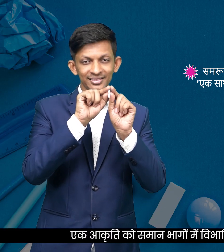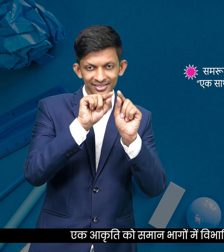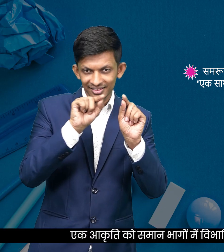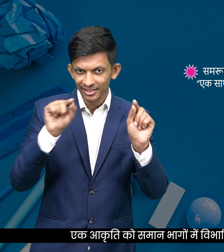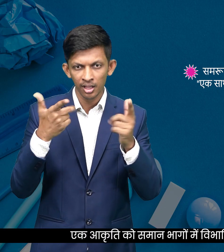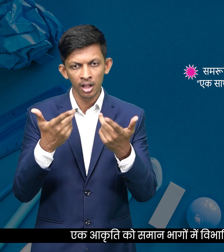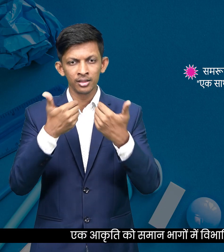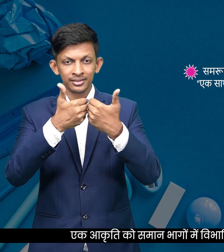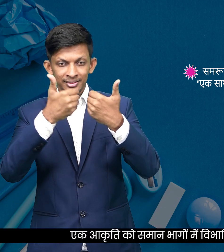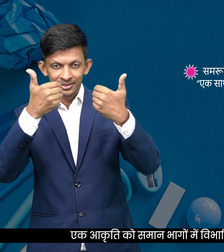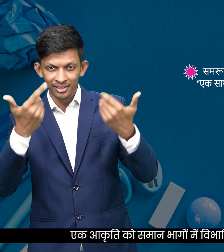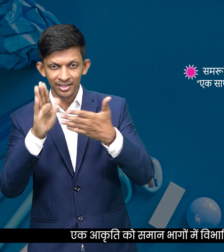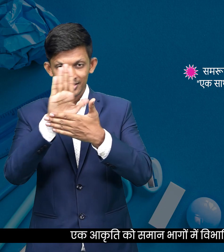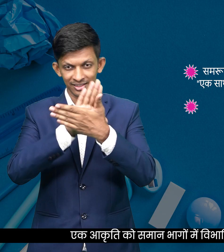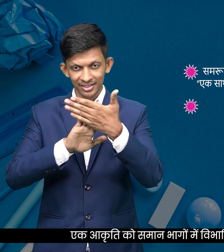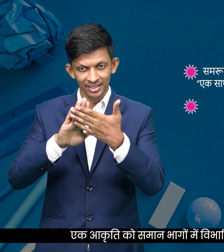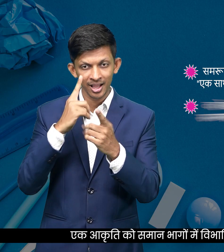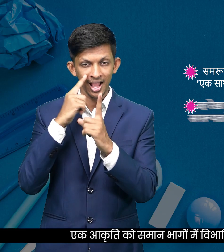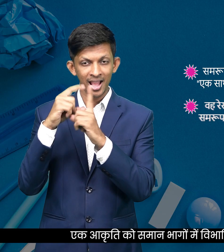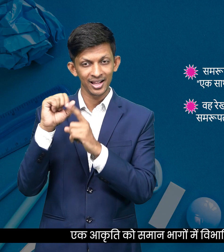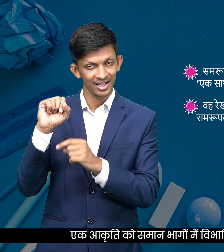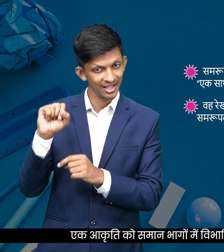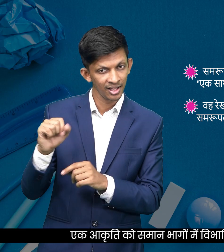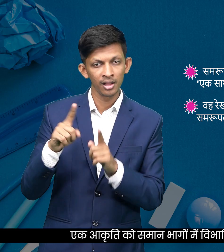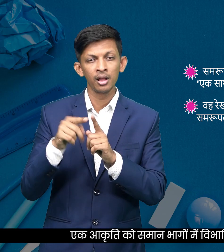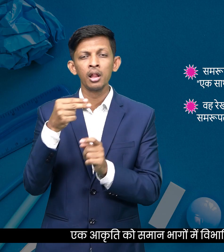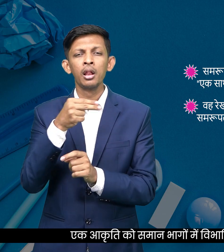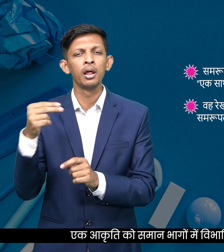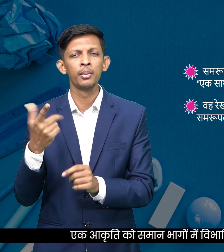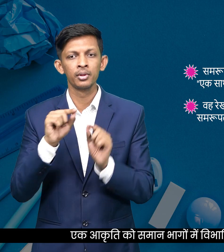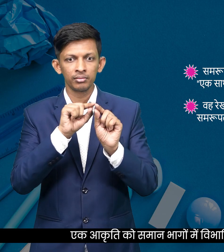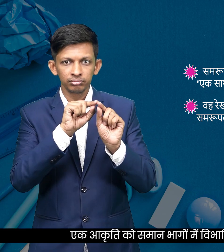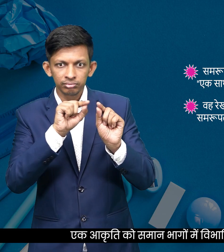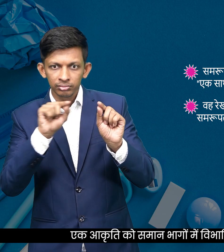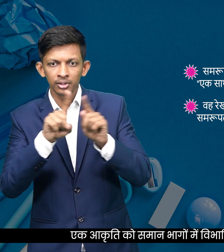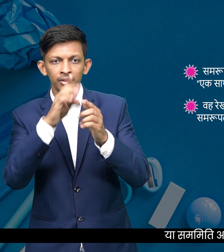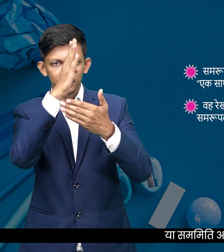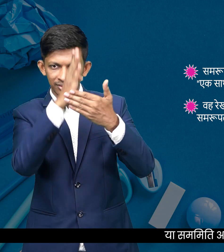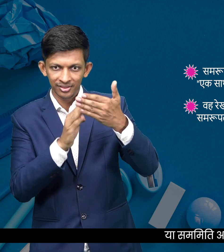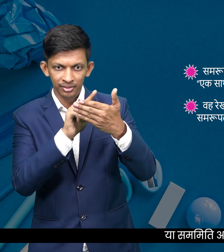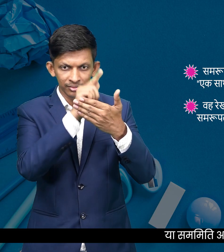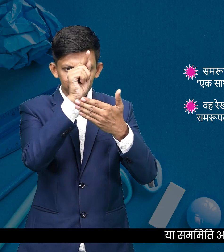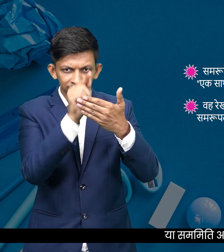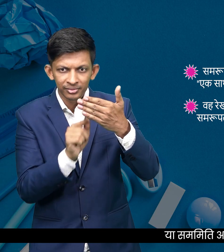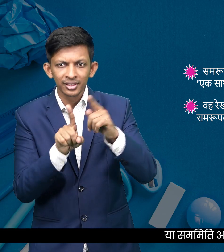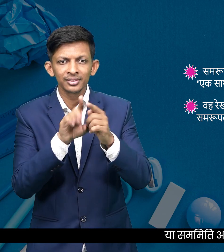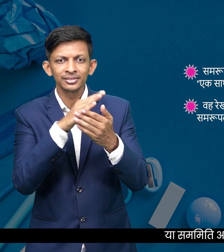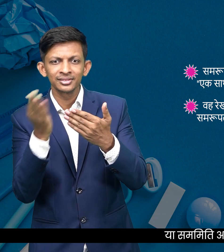एक आकृति को समान भागों में विभाजित करने वाली रेखा को सममिति रेखा या सममिति अक्ष कहा जाता